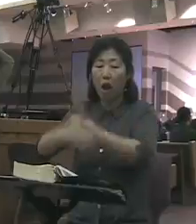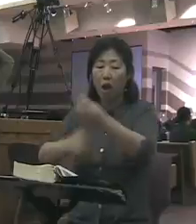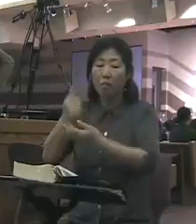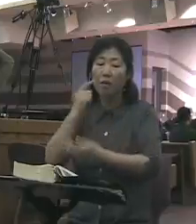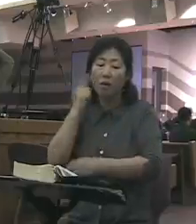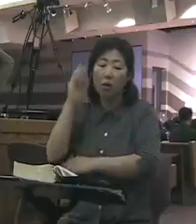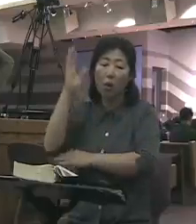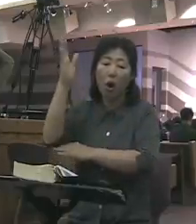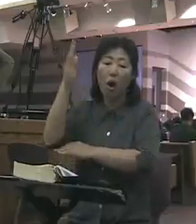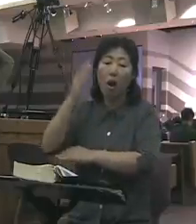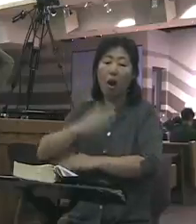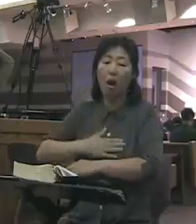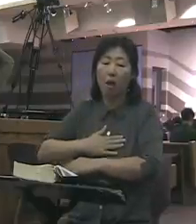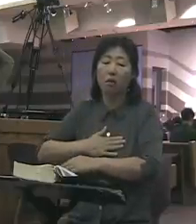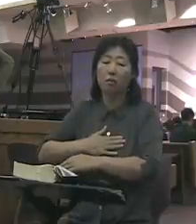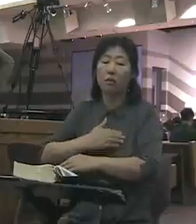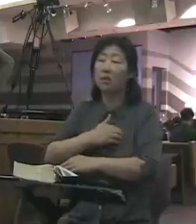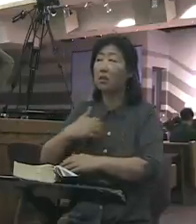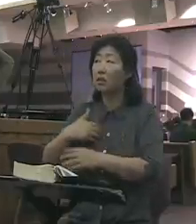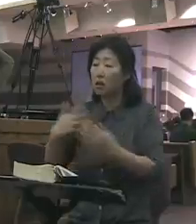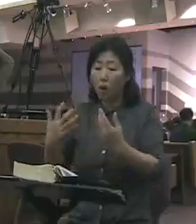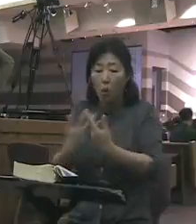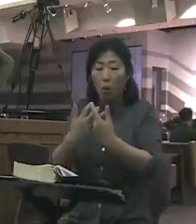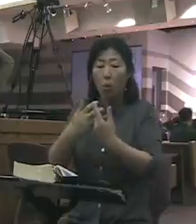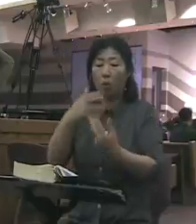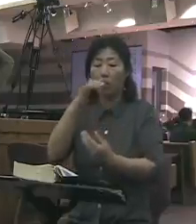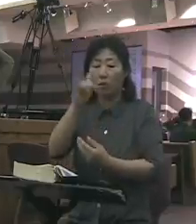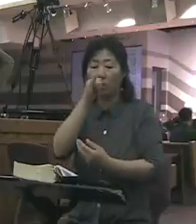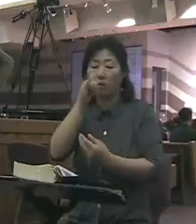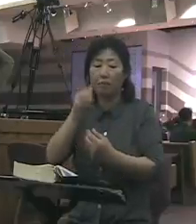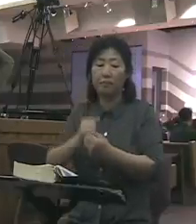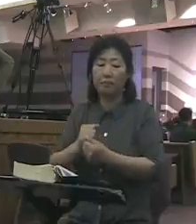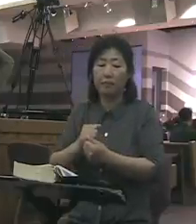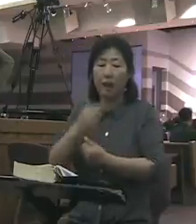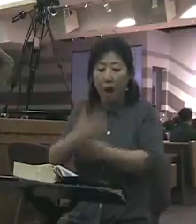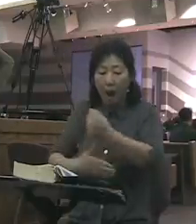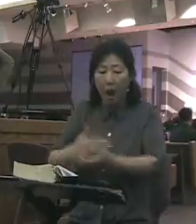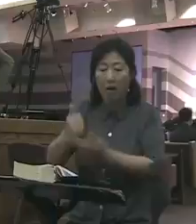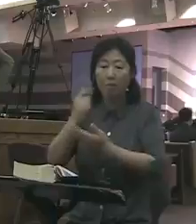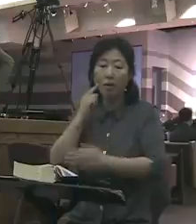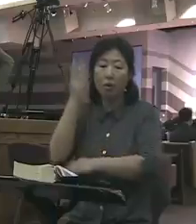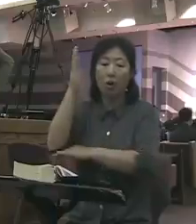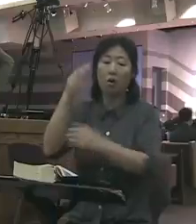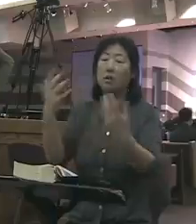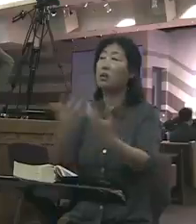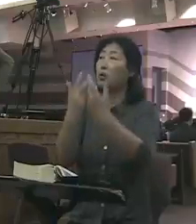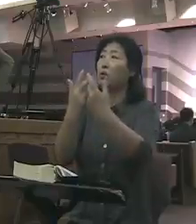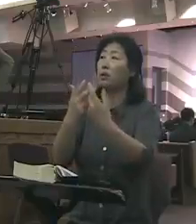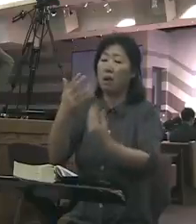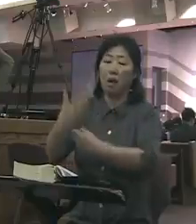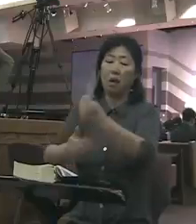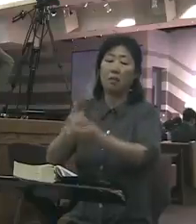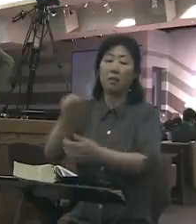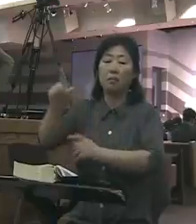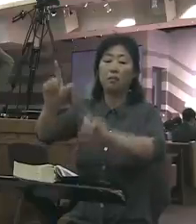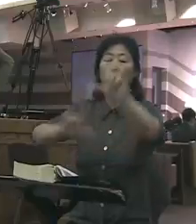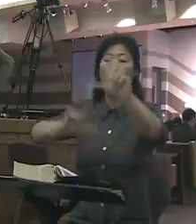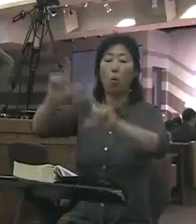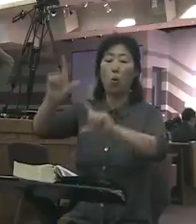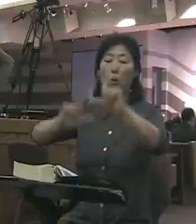가슴을 채우고 있었습니다. 하나님의 영광으로 채워진, 하나님의 그 모습으로 채워진 그